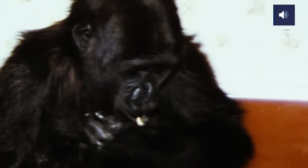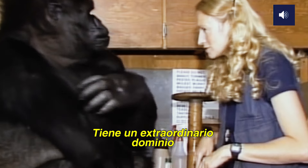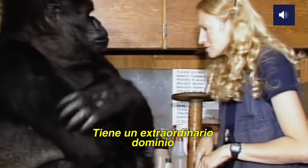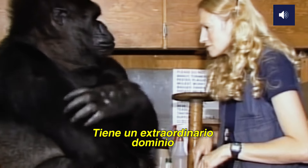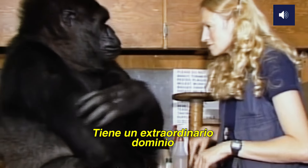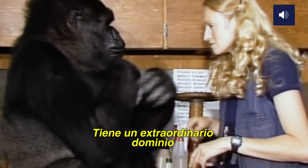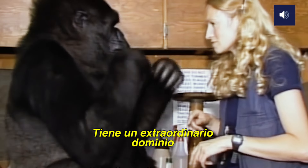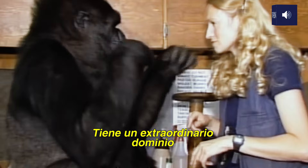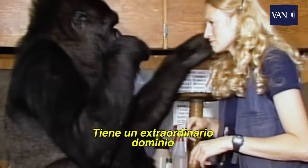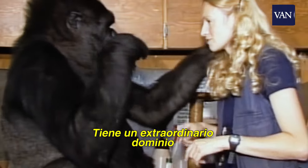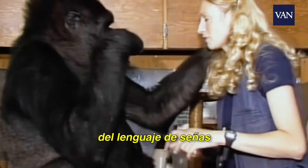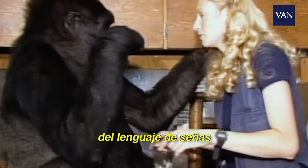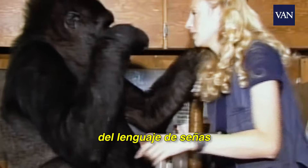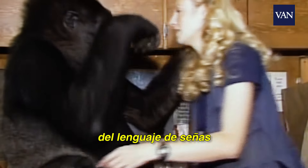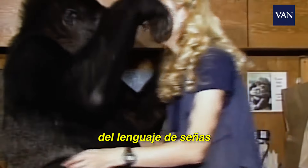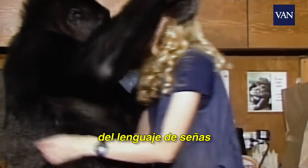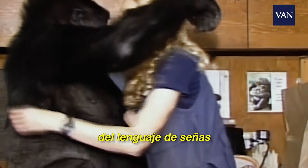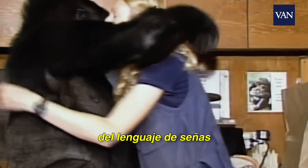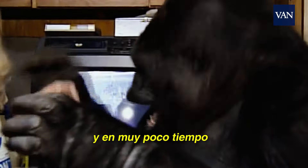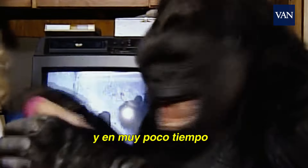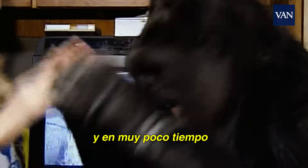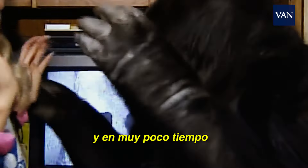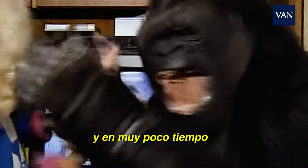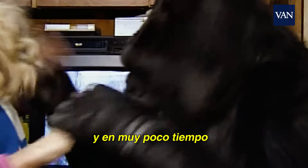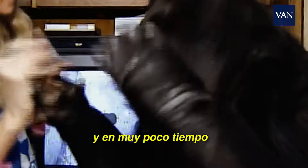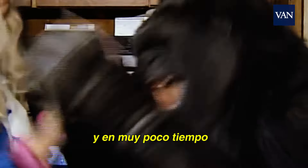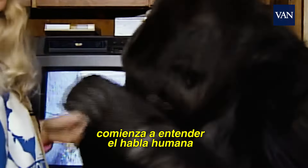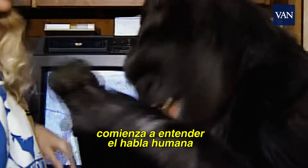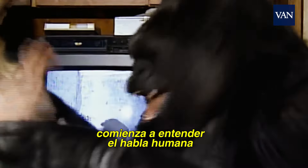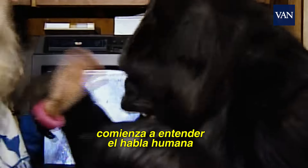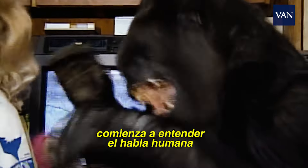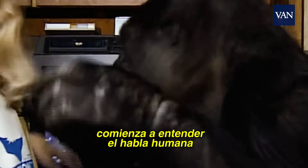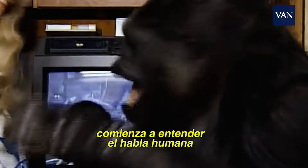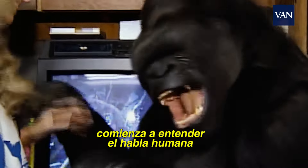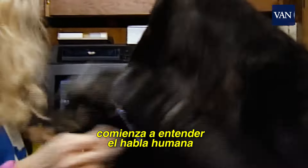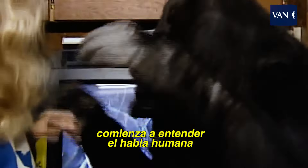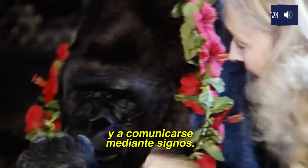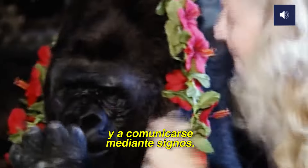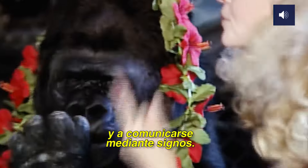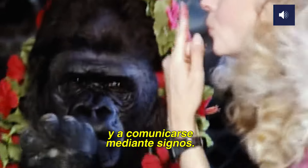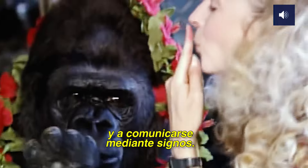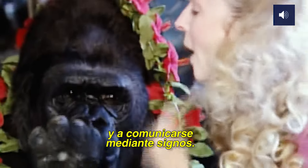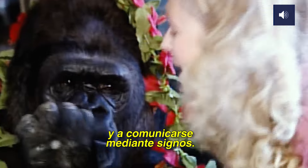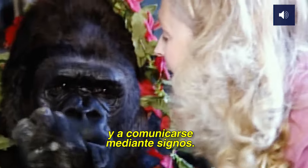Tenía un extraordinario dominio del lenguaje de señas, y en muy poco tiempo comienza a entender el habla humana y a comunicarse mediante signos.